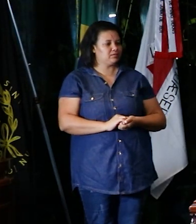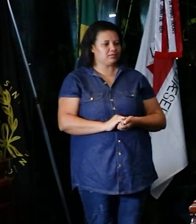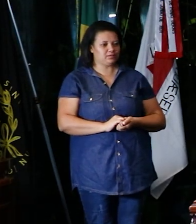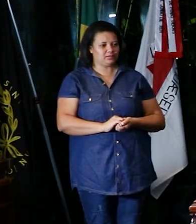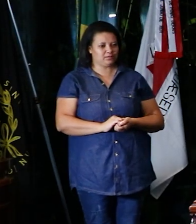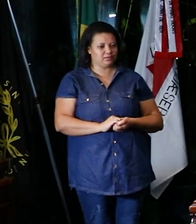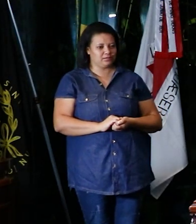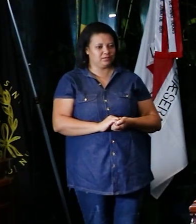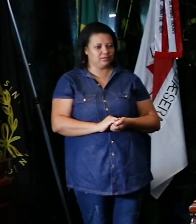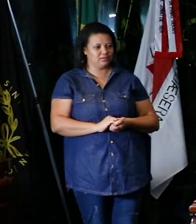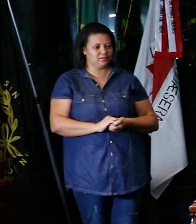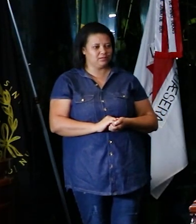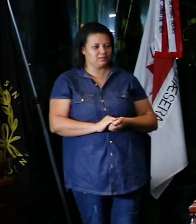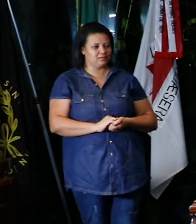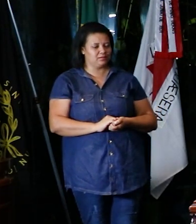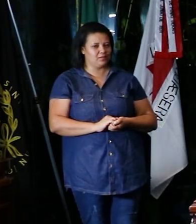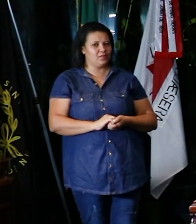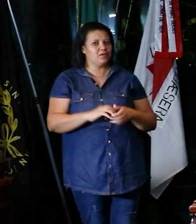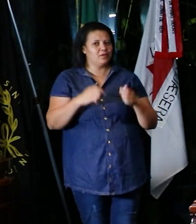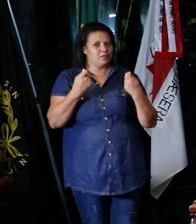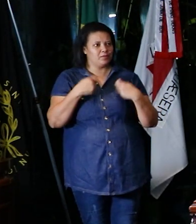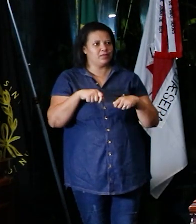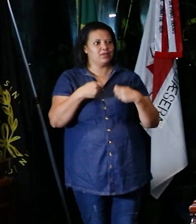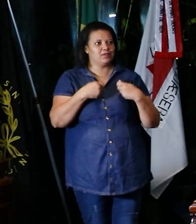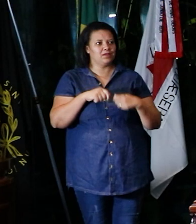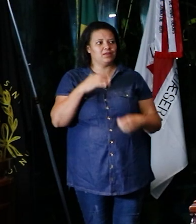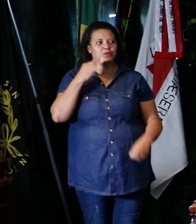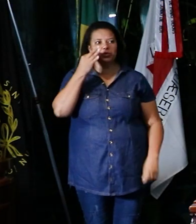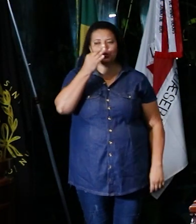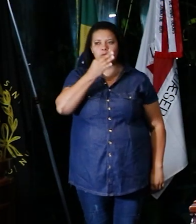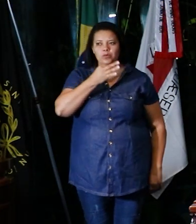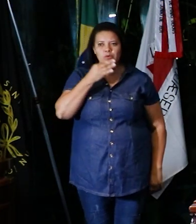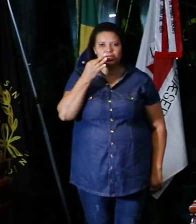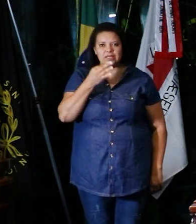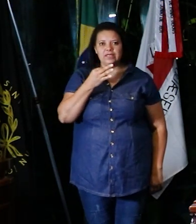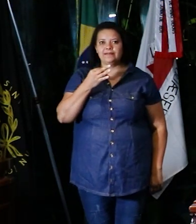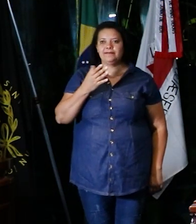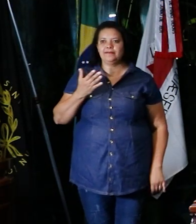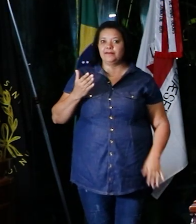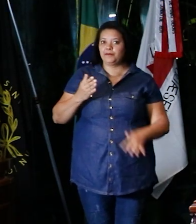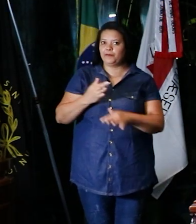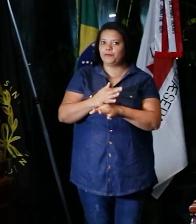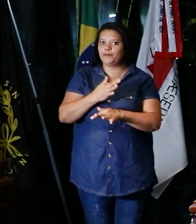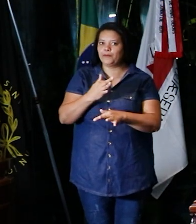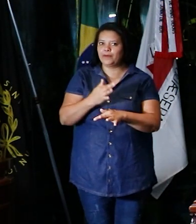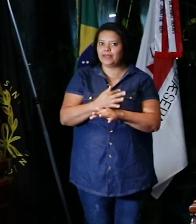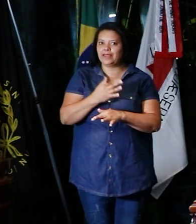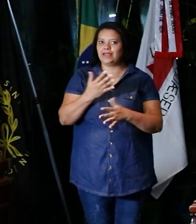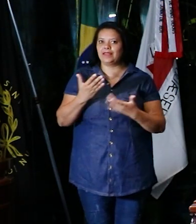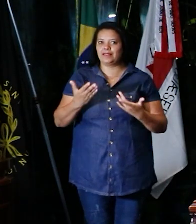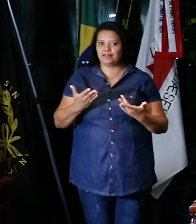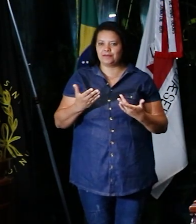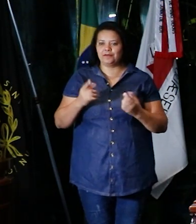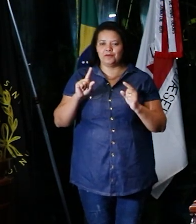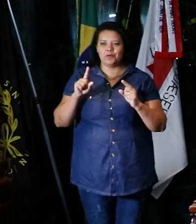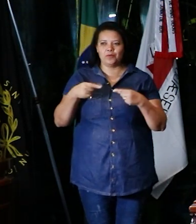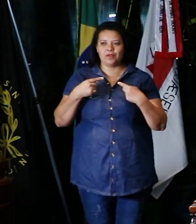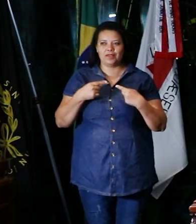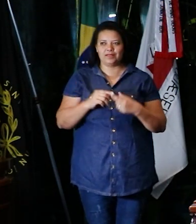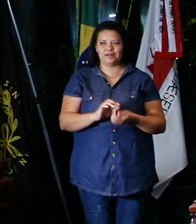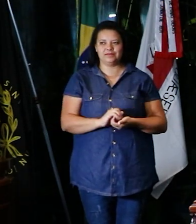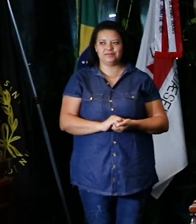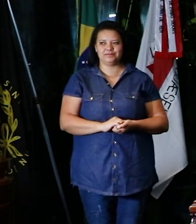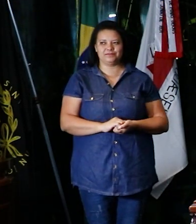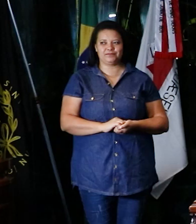têm aí. Precisamos da música, não é? Para aguentar esse rojão. Eu estou sem o texto aqui. Mas,